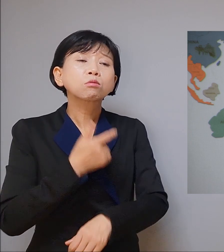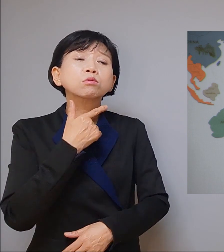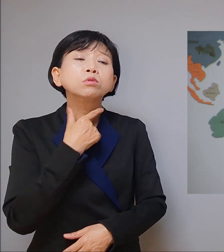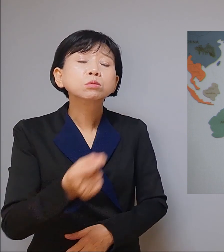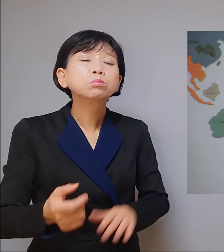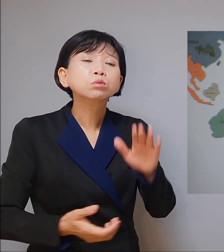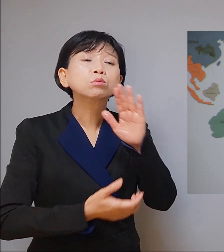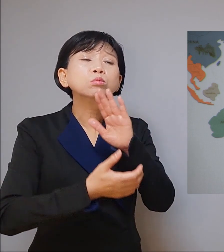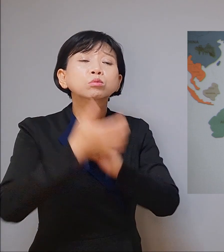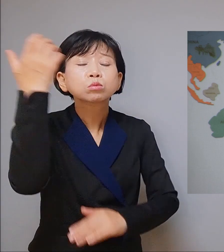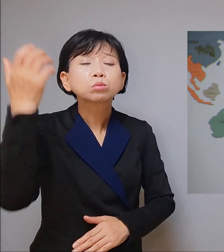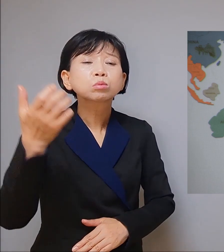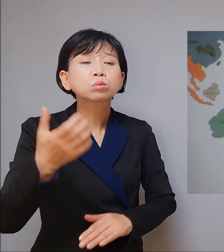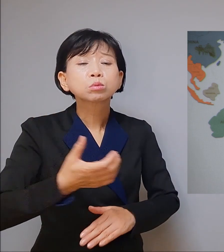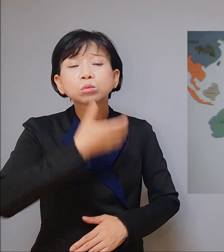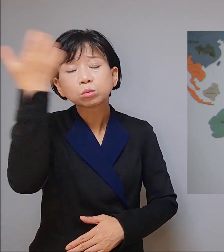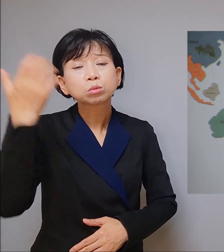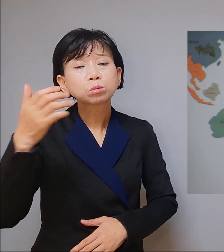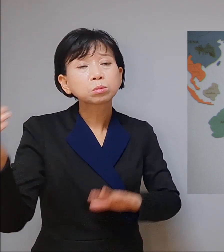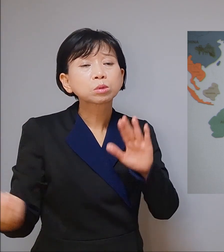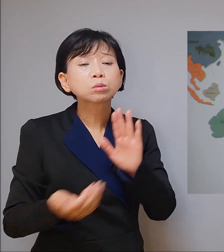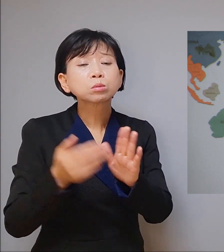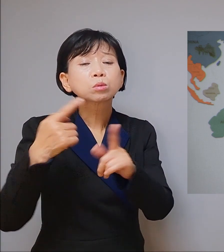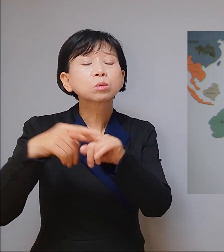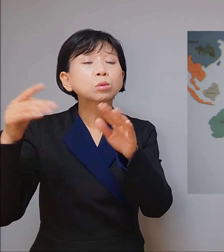통해 이루어야 하는 게 맞는 걸까요?